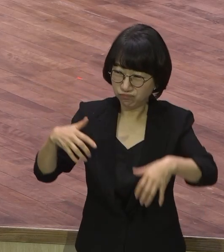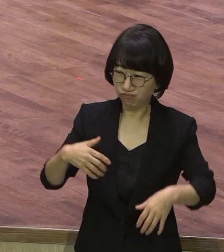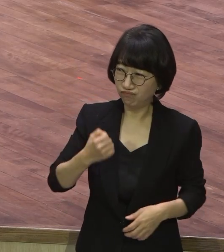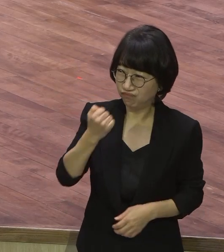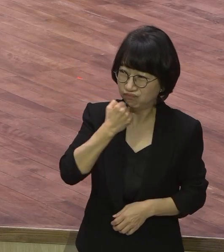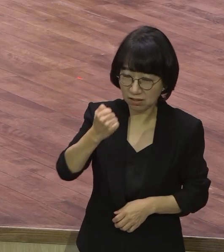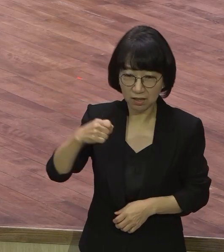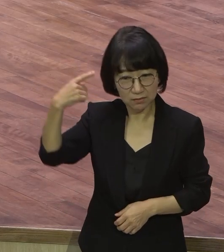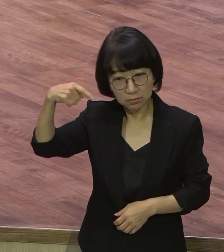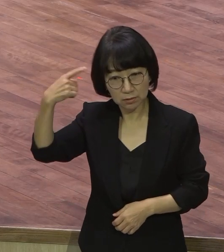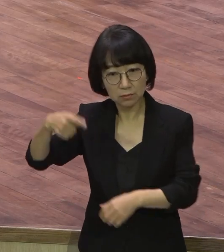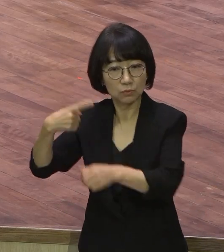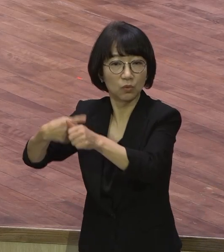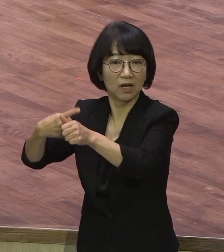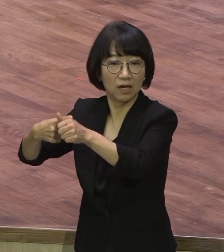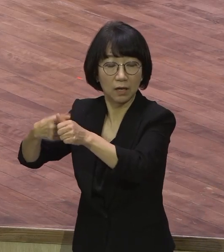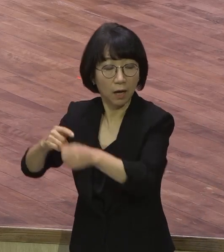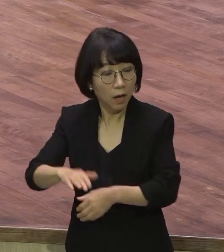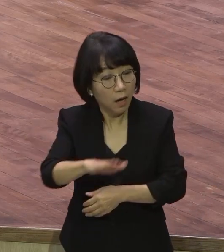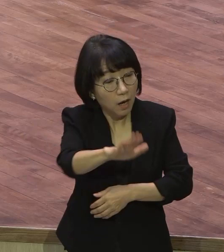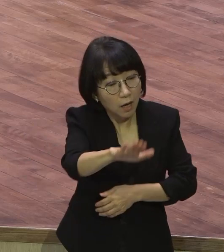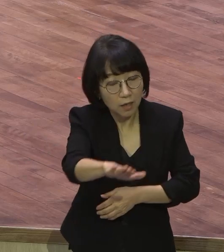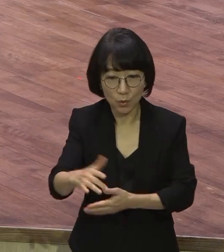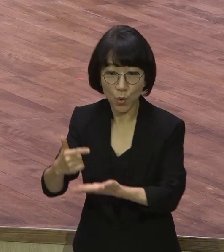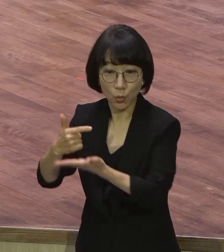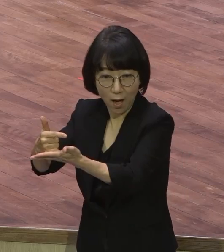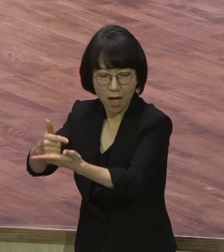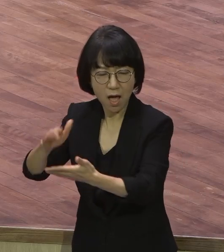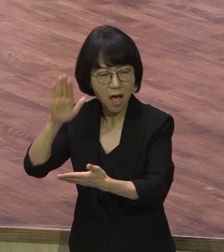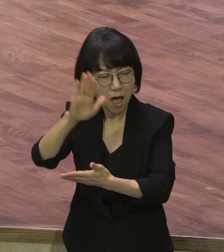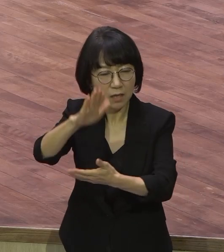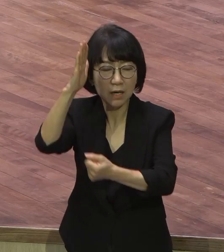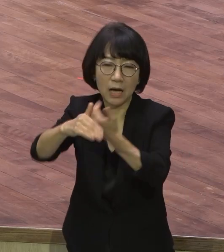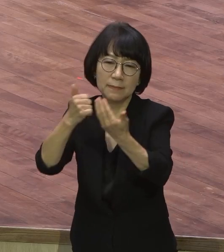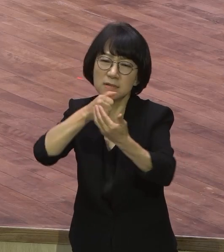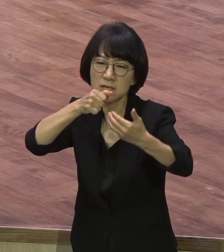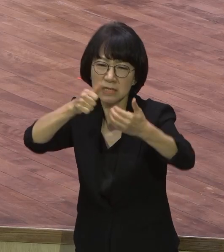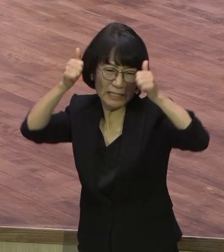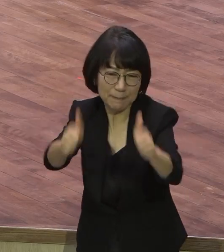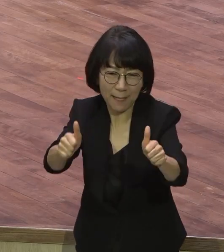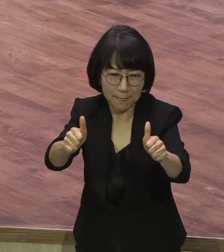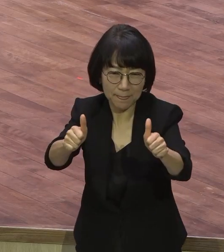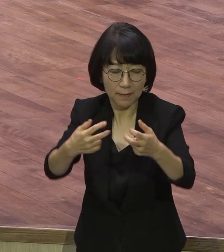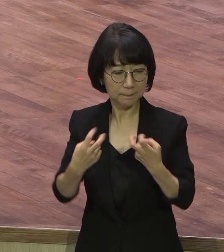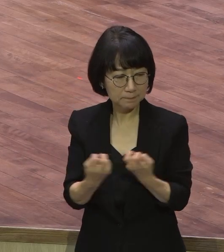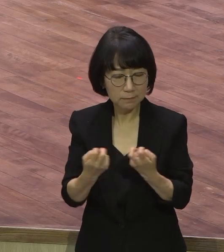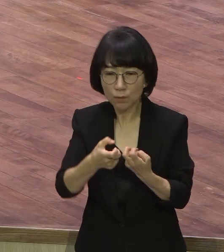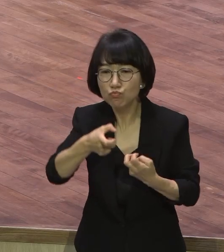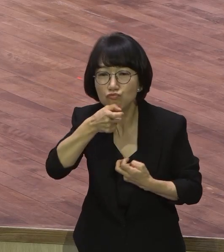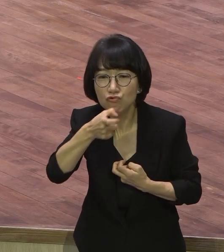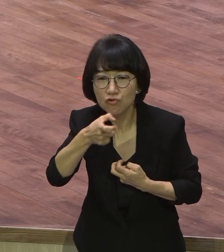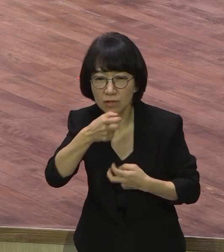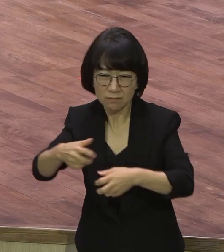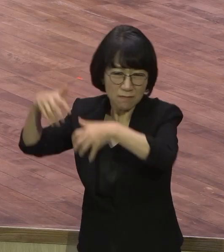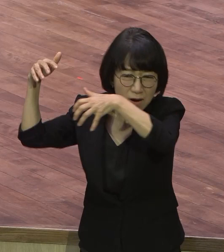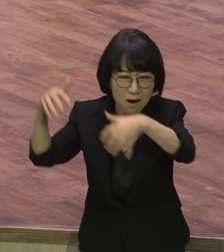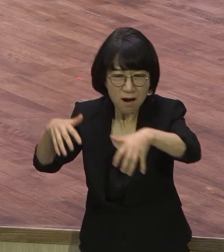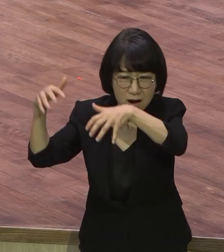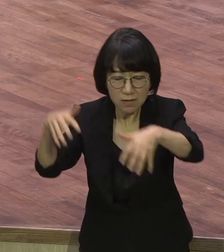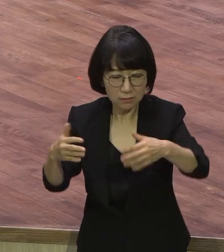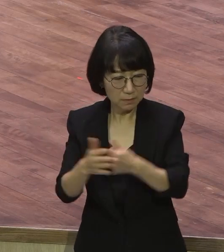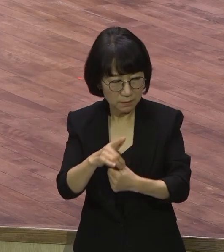노아는 말했습니다. 하나님이 심판하는데 물로 심판하니까 회개하고 방주 속에